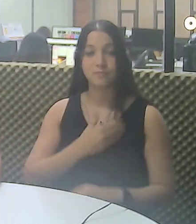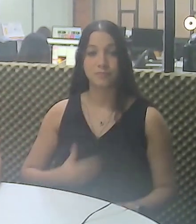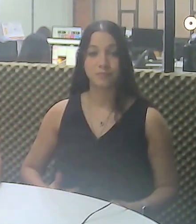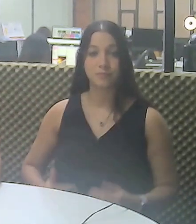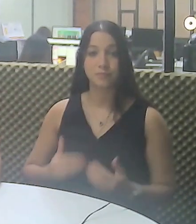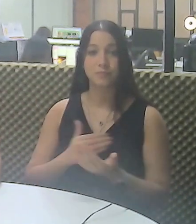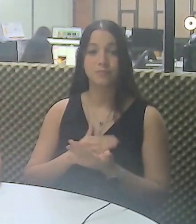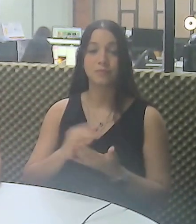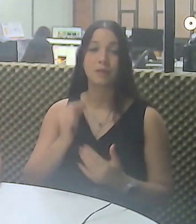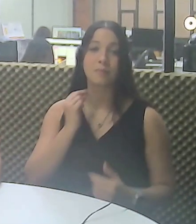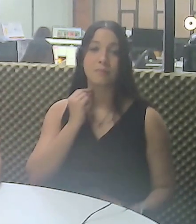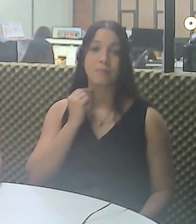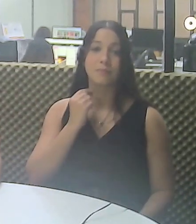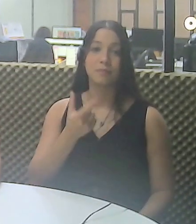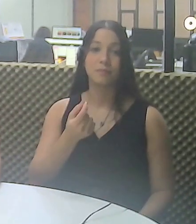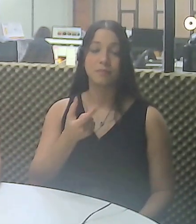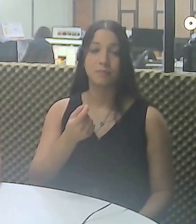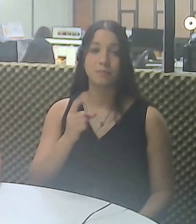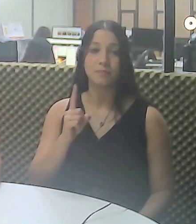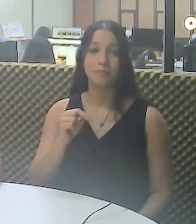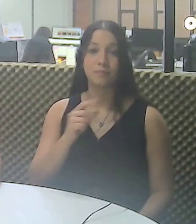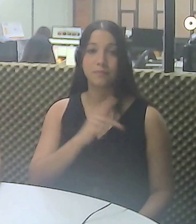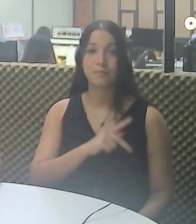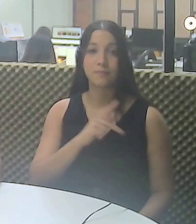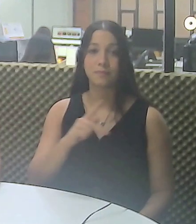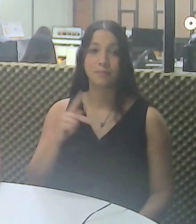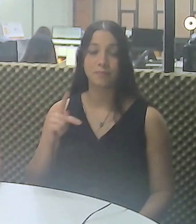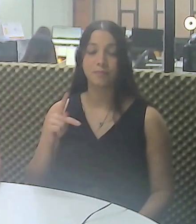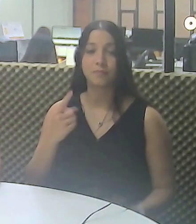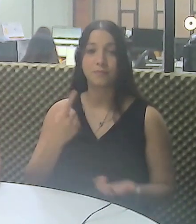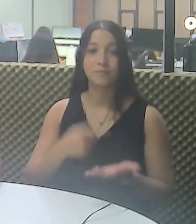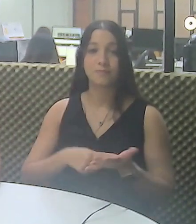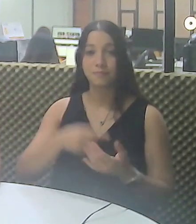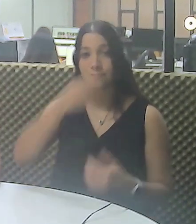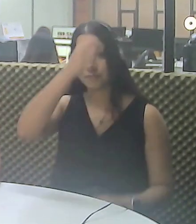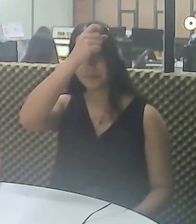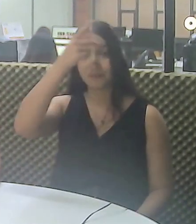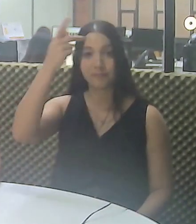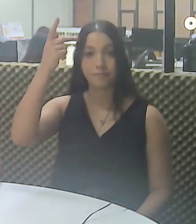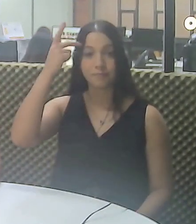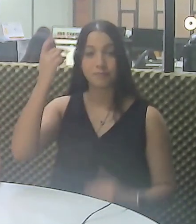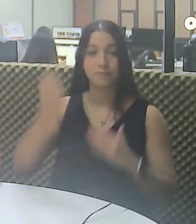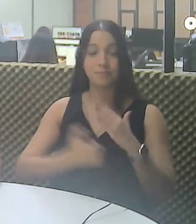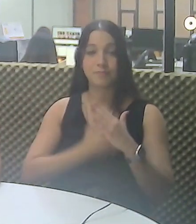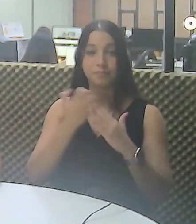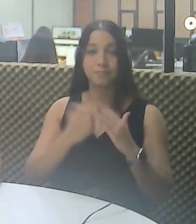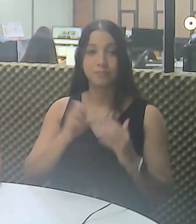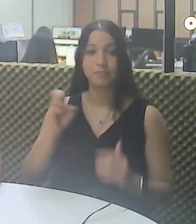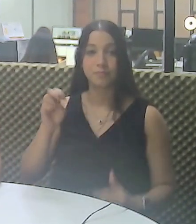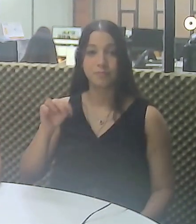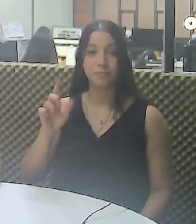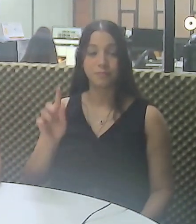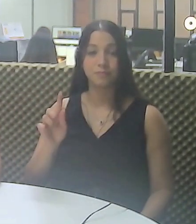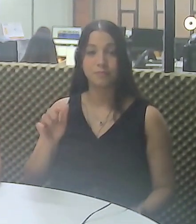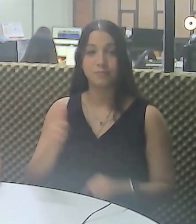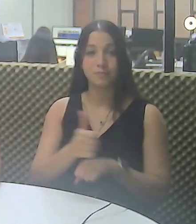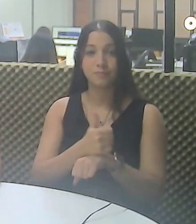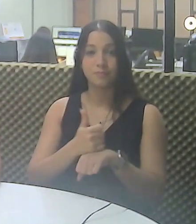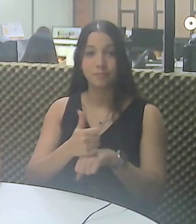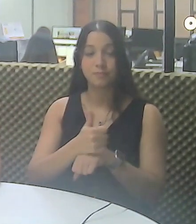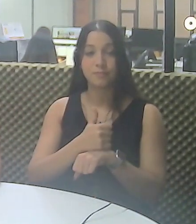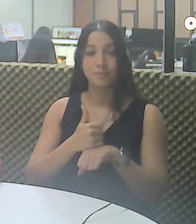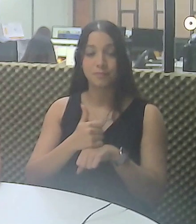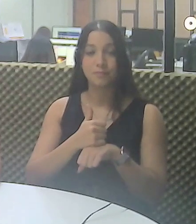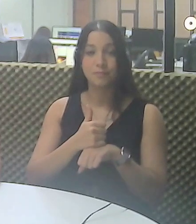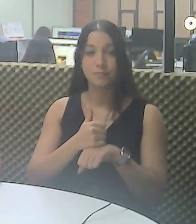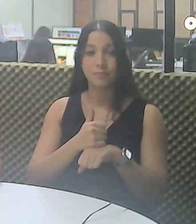em maio de 2020, faz parte da PPP firmada pela Prefeitura com a empresa Engie. As melhorias incidem